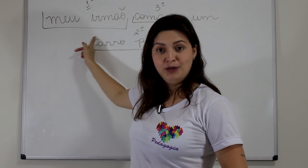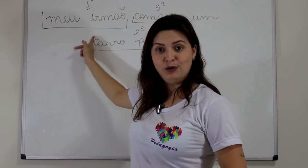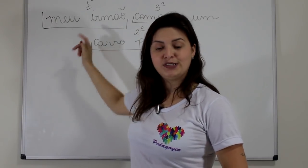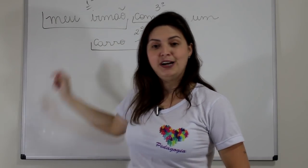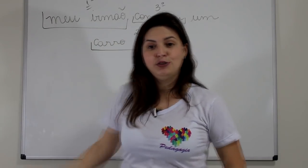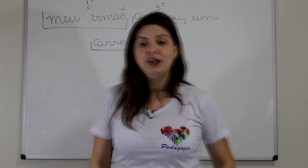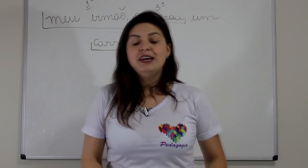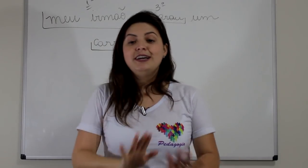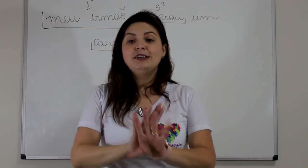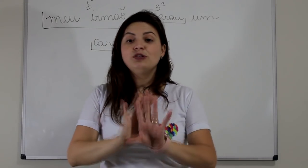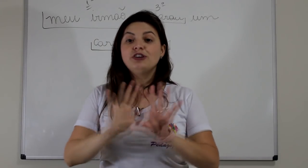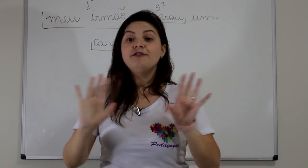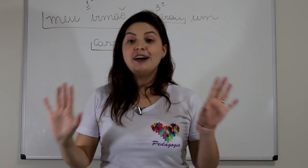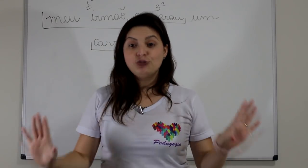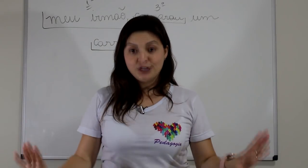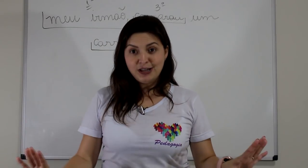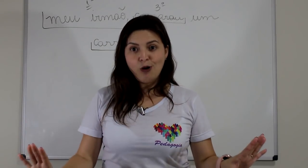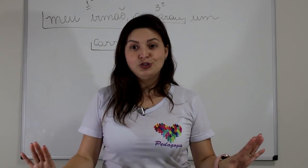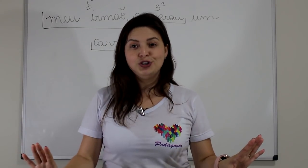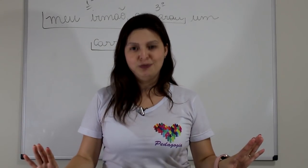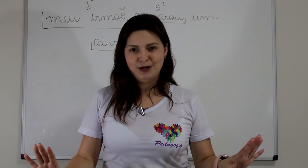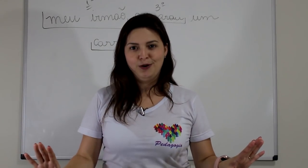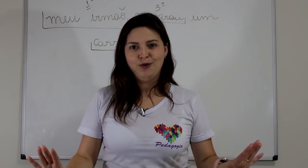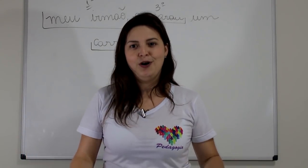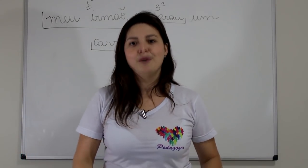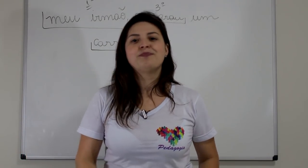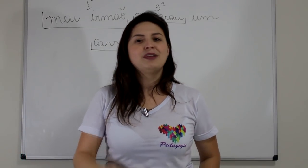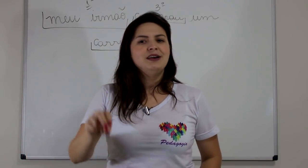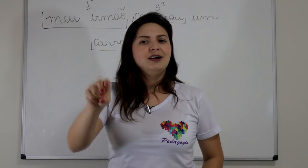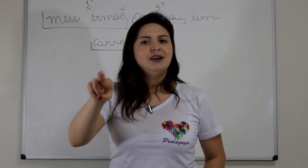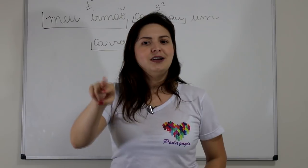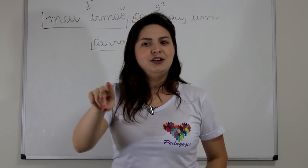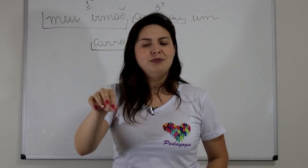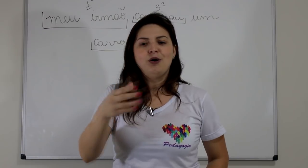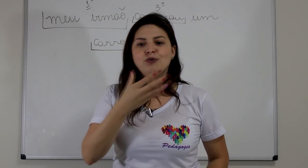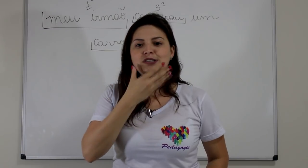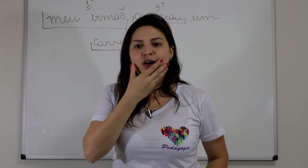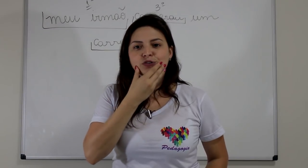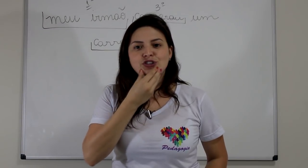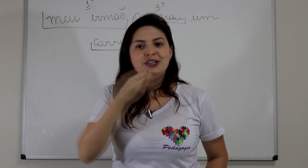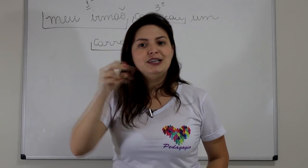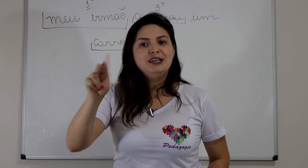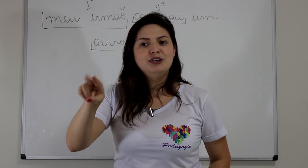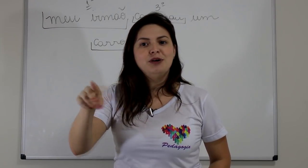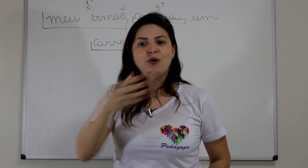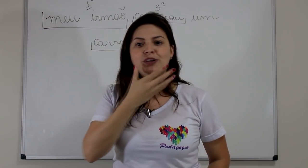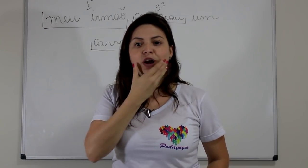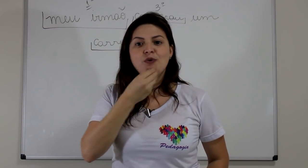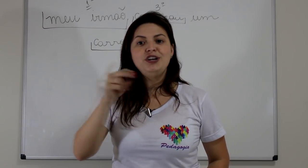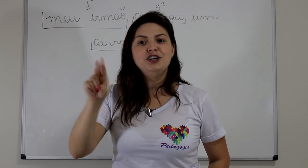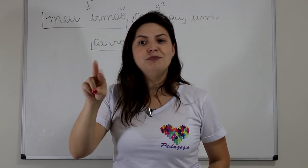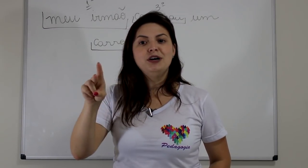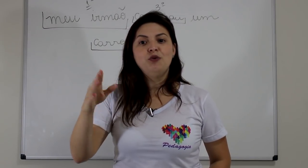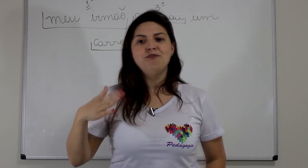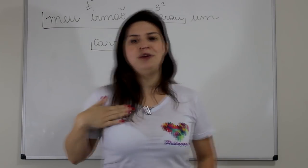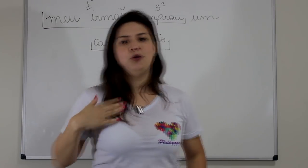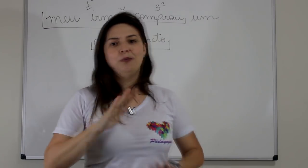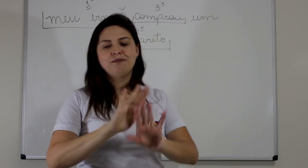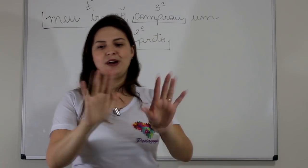irmão, certo? Então, eu já faço o sinal de irmão, ó. Irmão, o sinal de irmão. Então, irmão meu. Acabou,